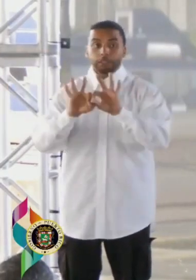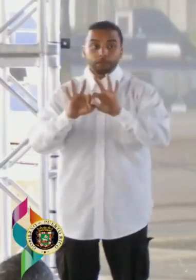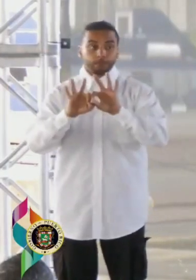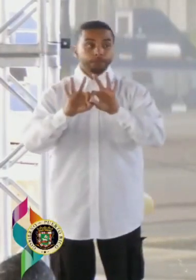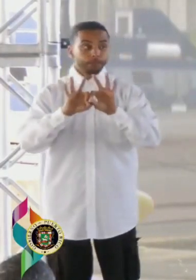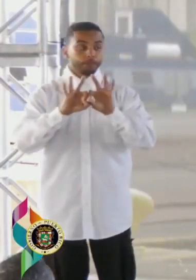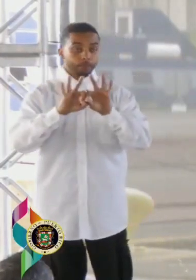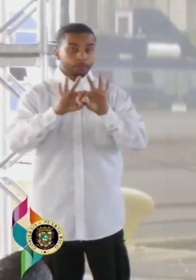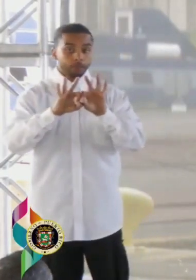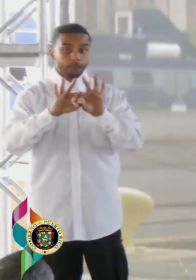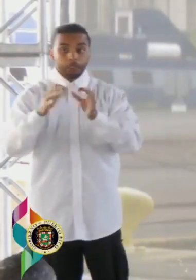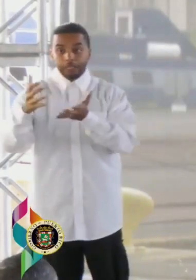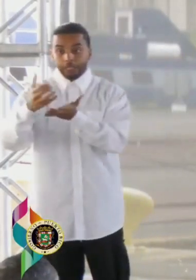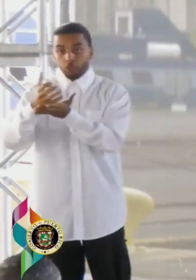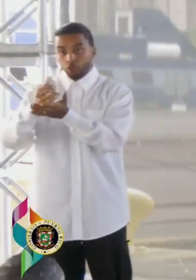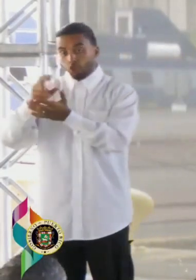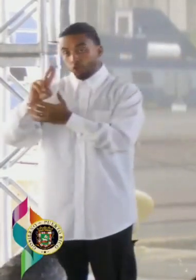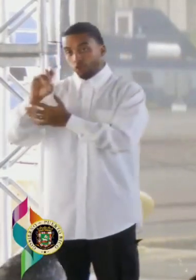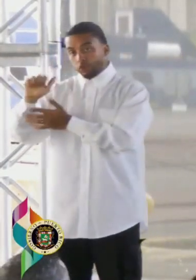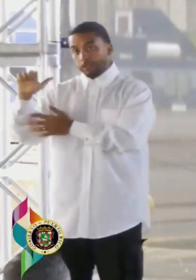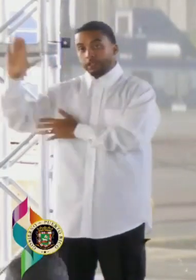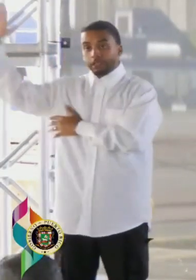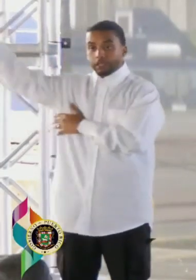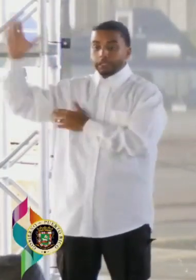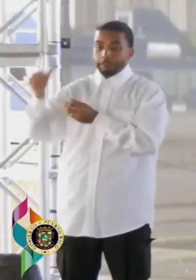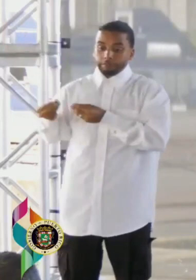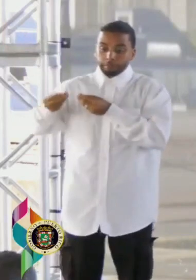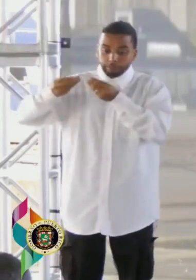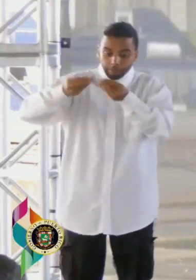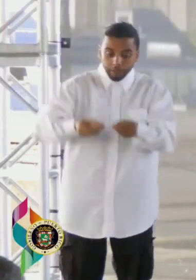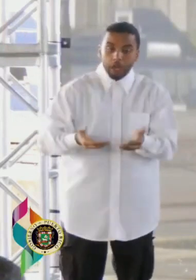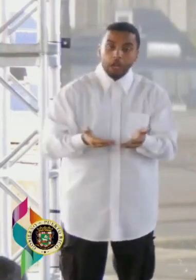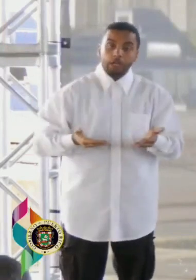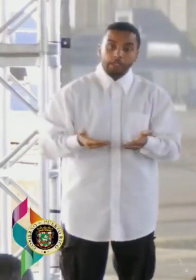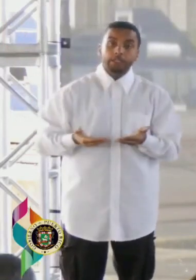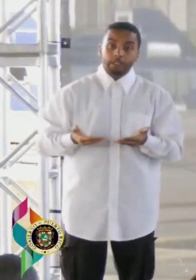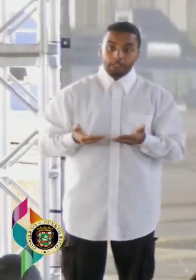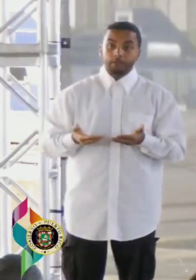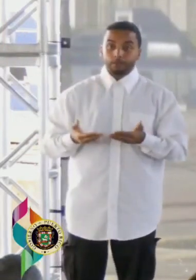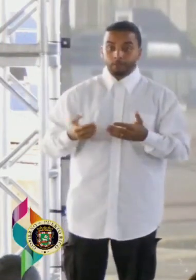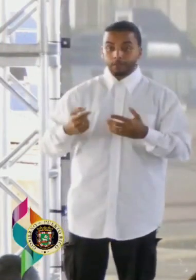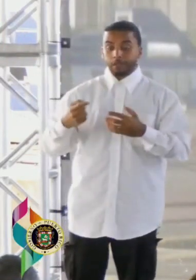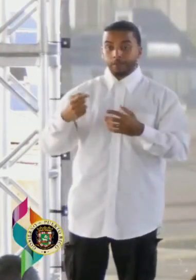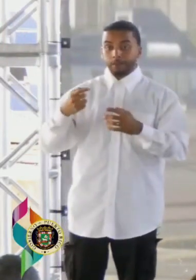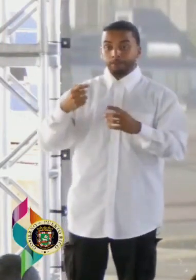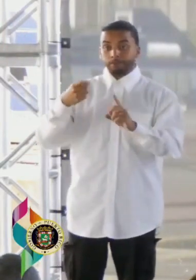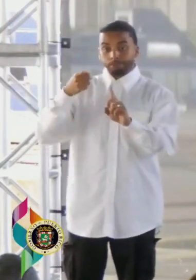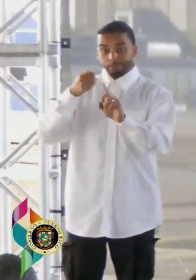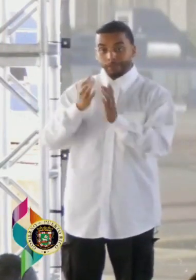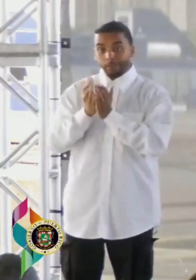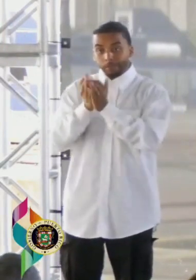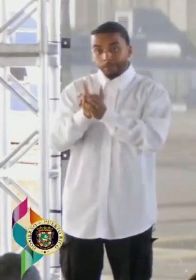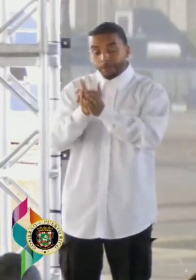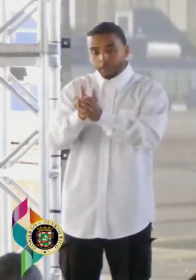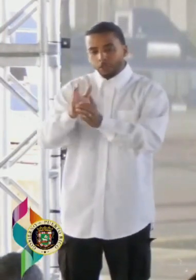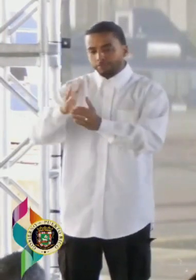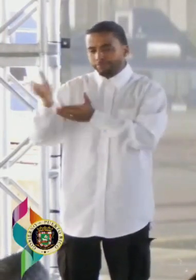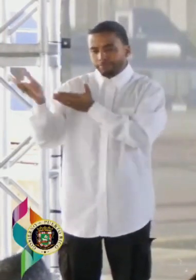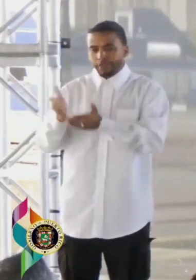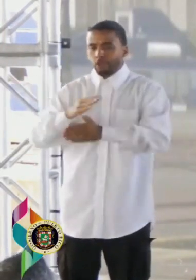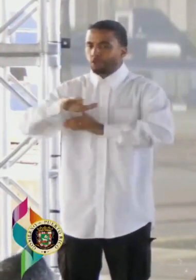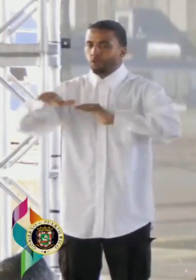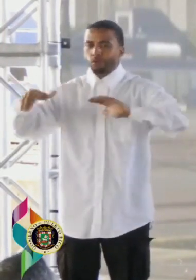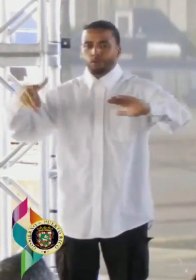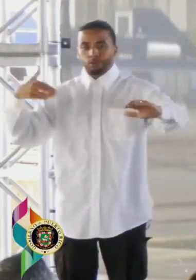eh el recogido en Estados Unidos y la entrega aquí e Y ese esa barcasa pues trae todo todo ese tipo de